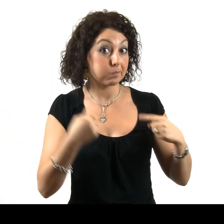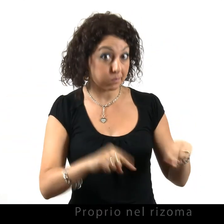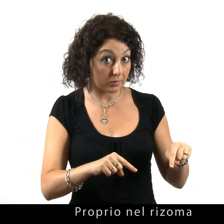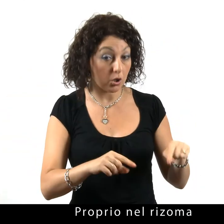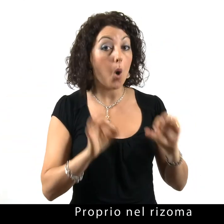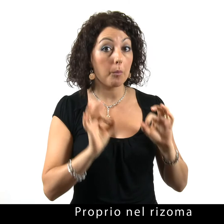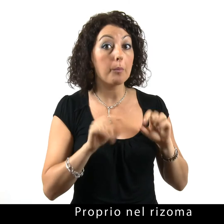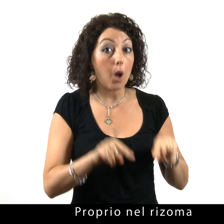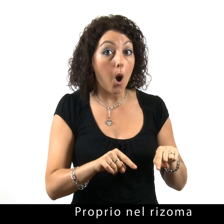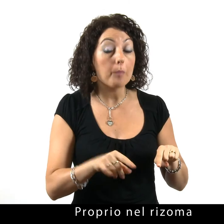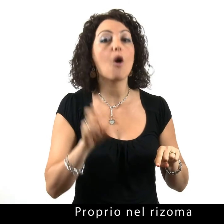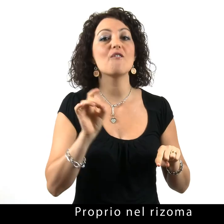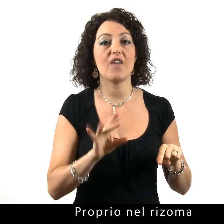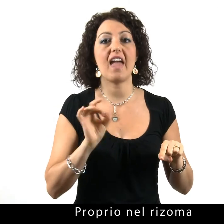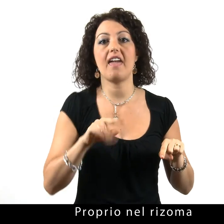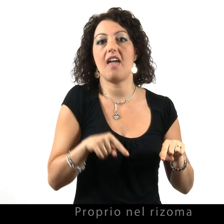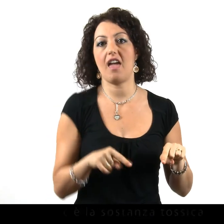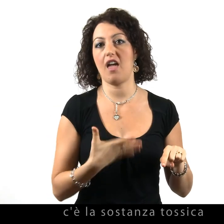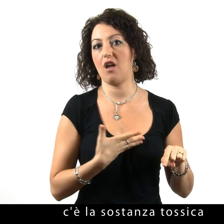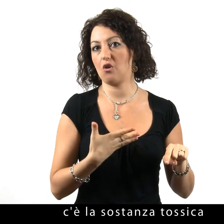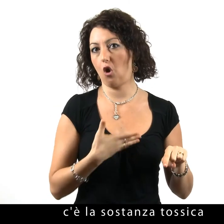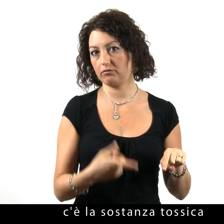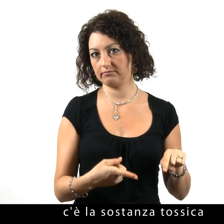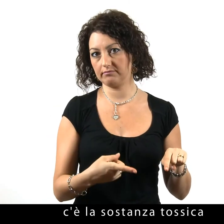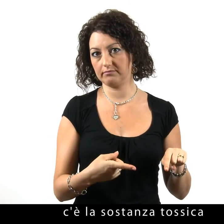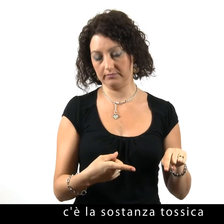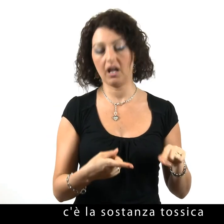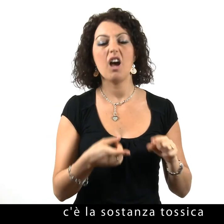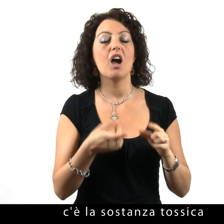Proprio nel rizoma c'è la sostanza tossica.